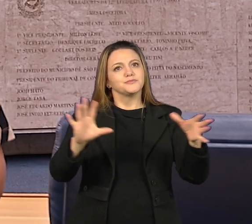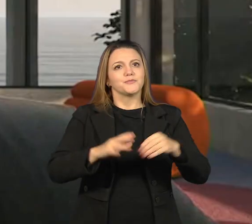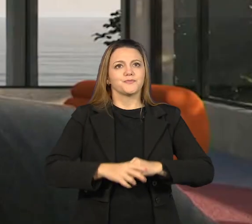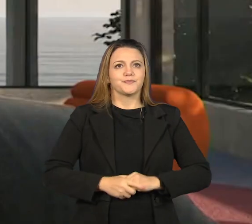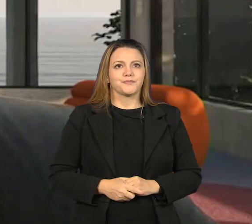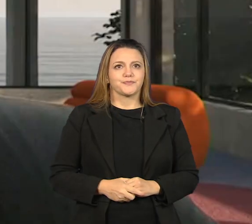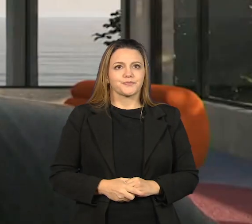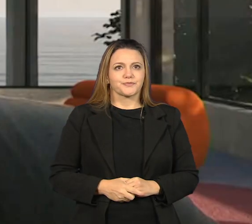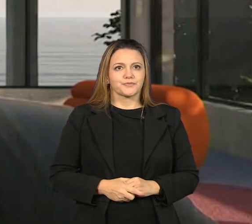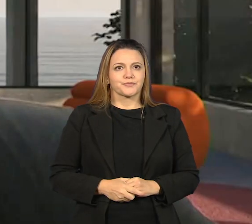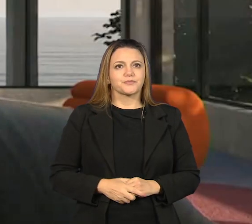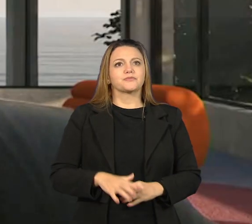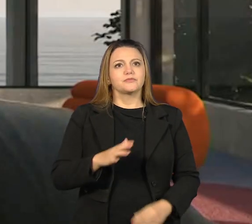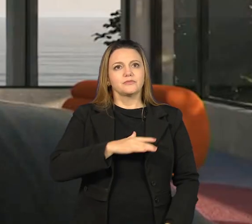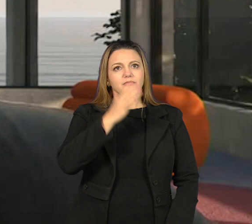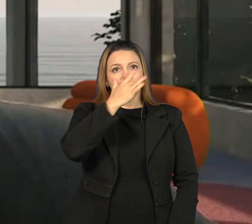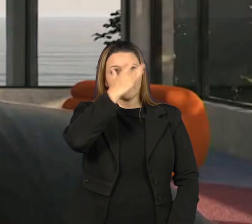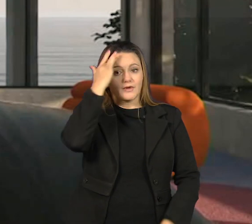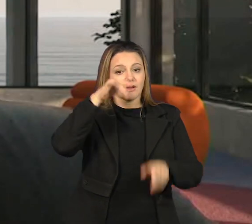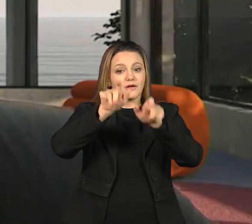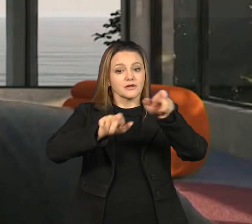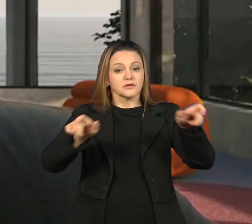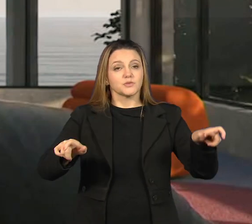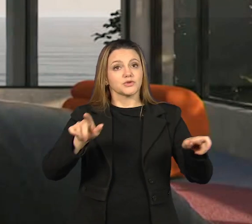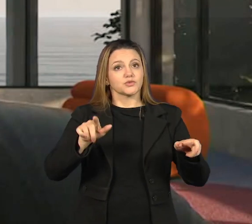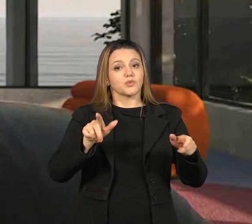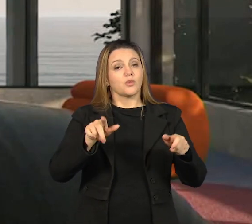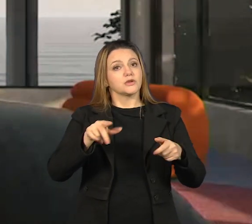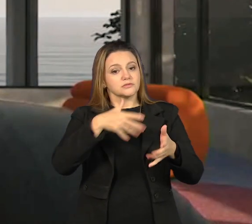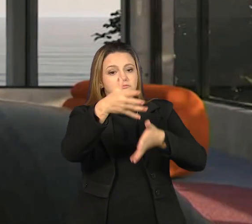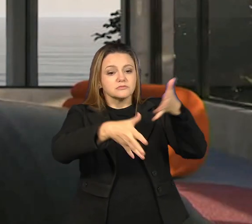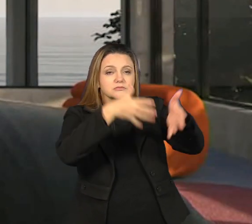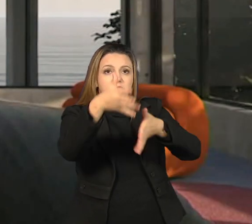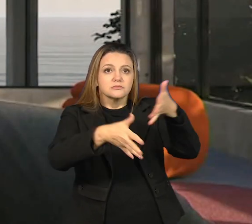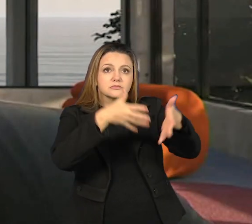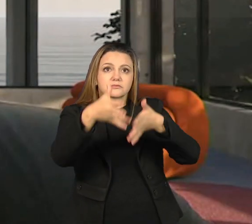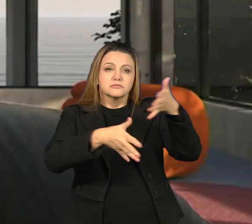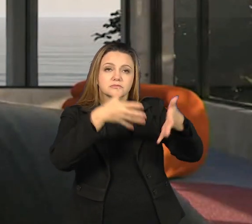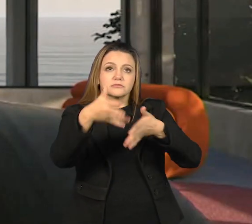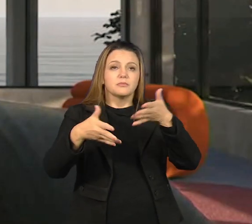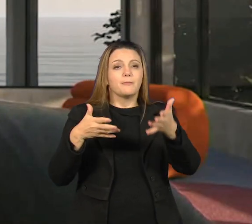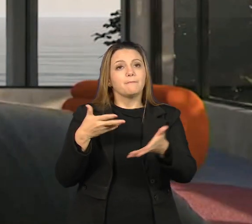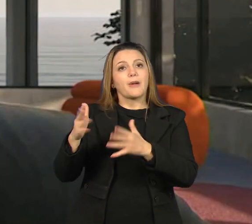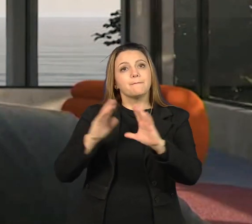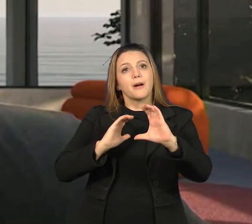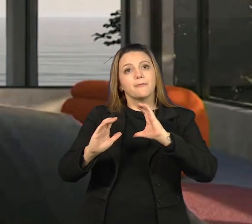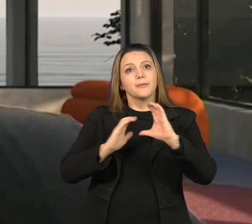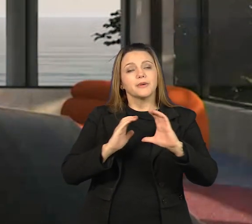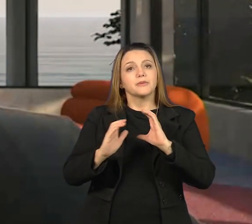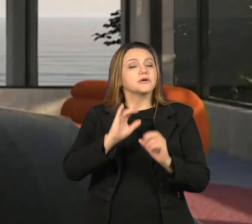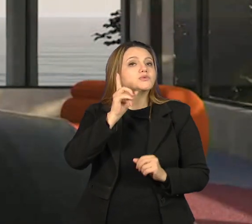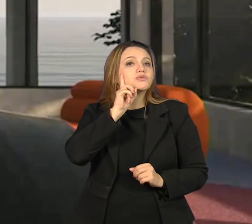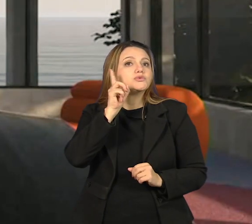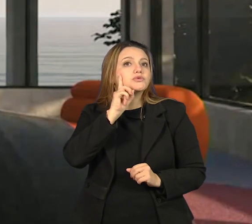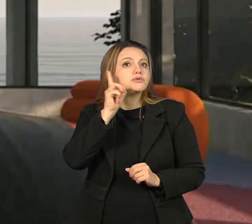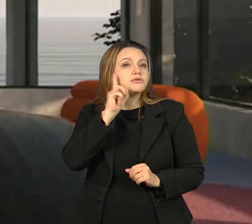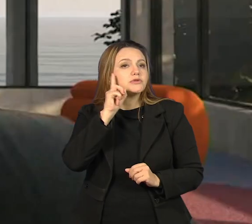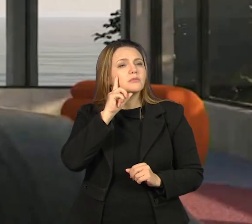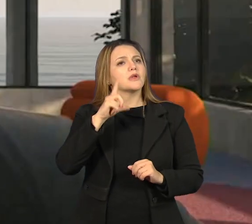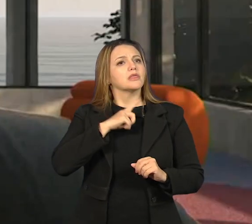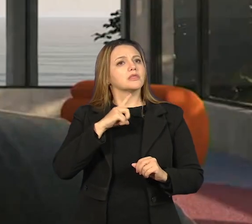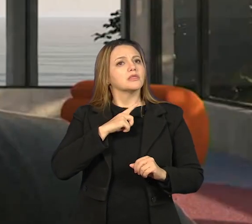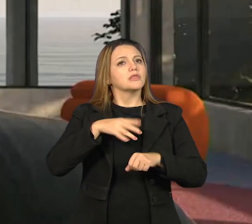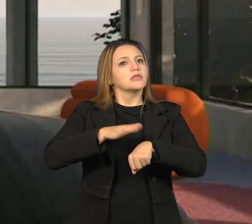democrático. As pessoas que são usuárias da língua de sinais, elas, no dia a dia, para ela poder